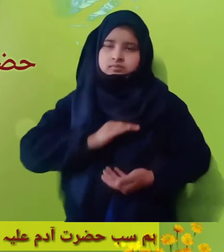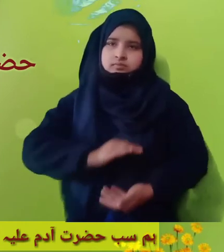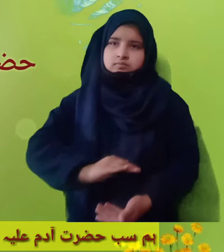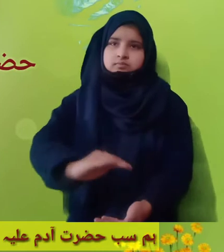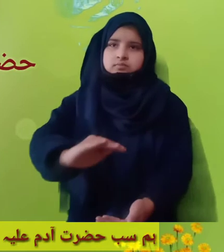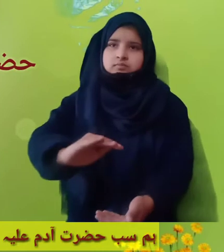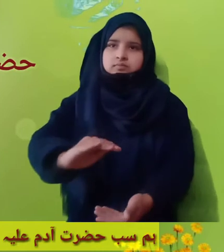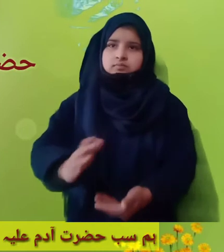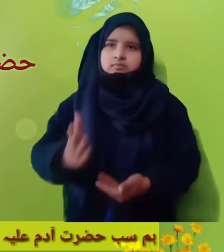औलाद हैं।